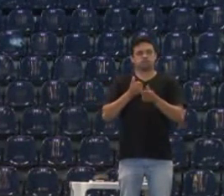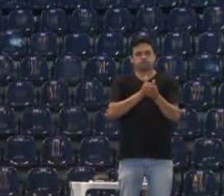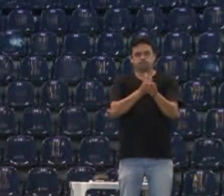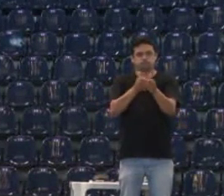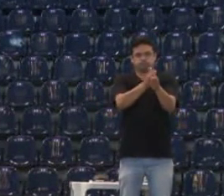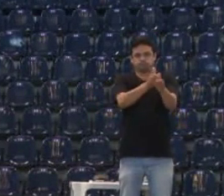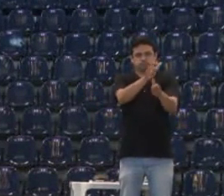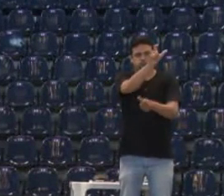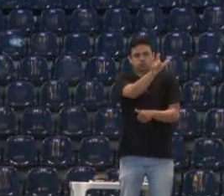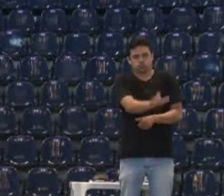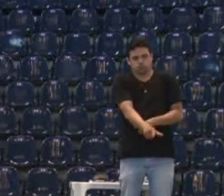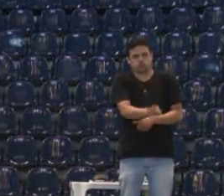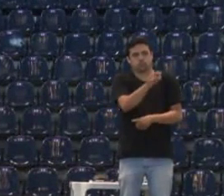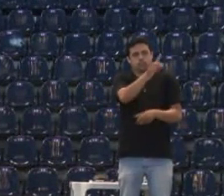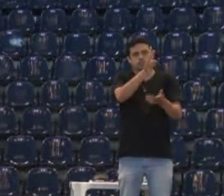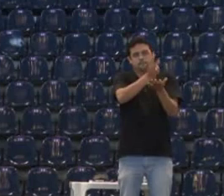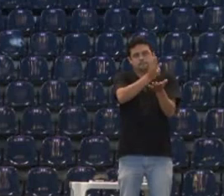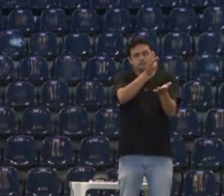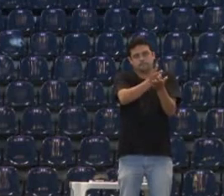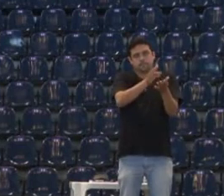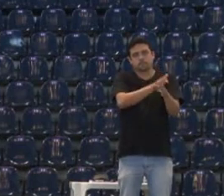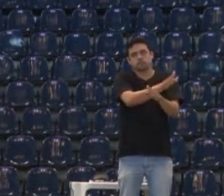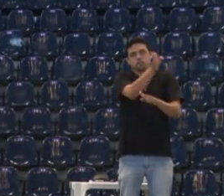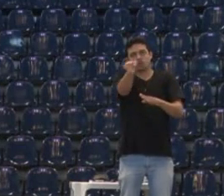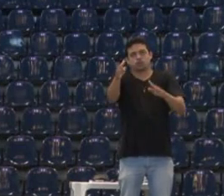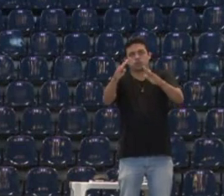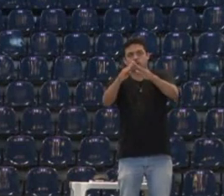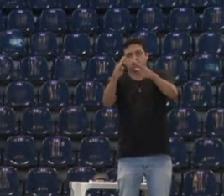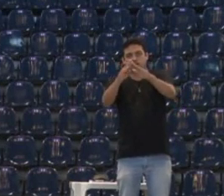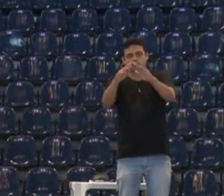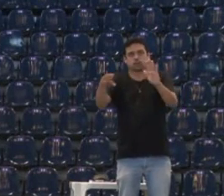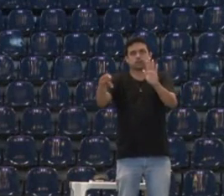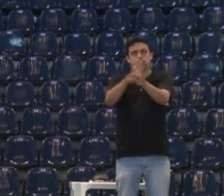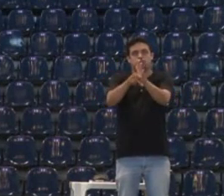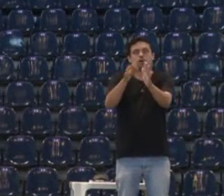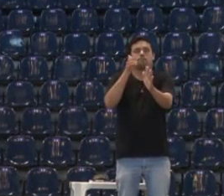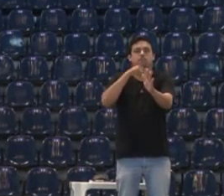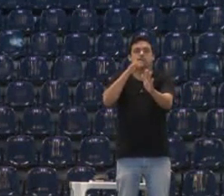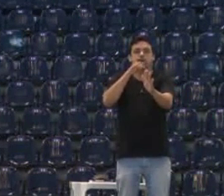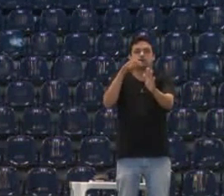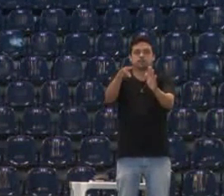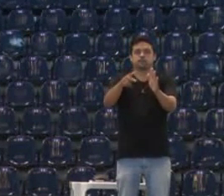ao meliante quando o mesmo adentrou a residência de sua progenitora